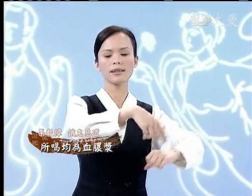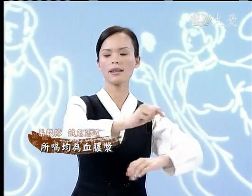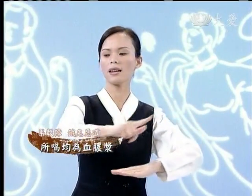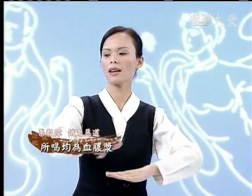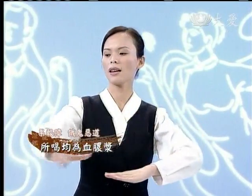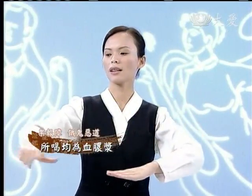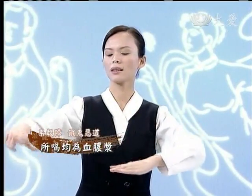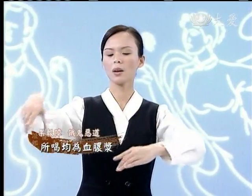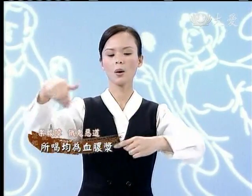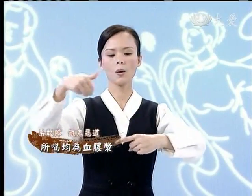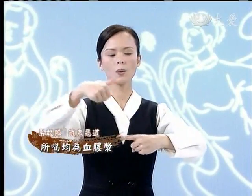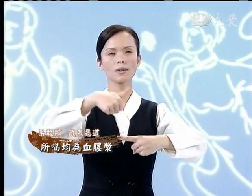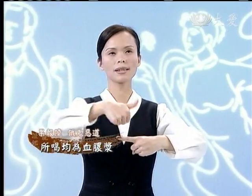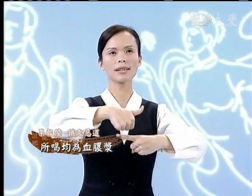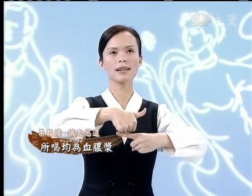血浓家。